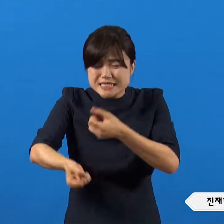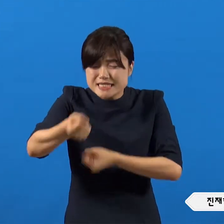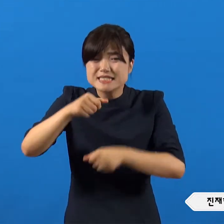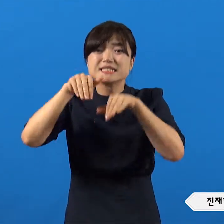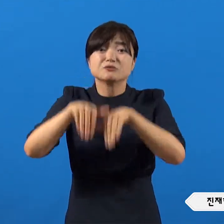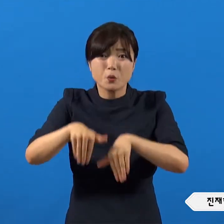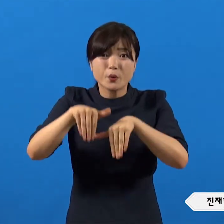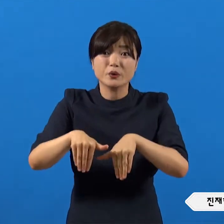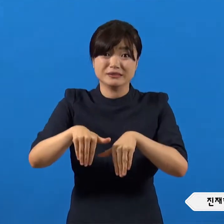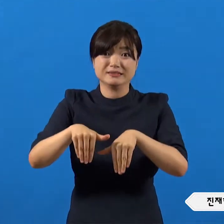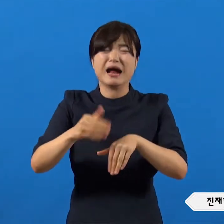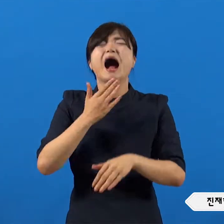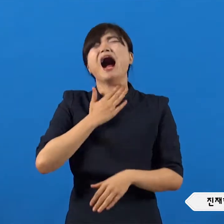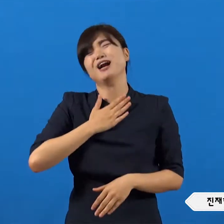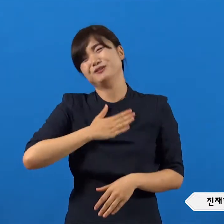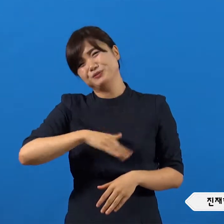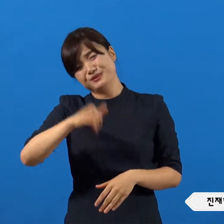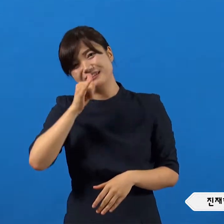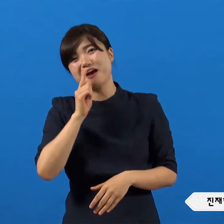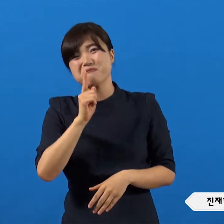하인들은 알더라.